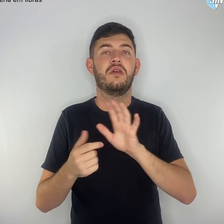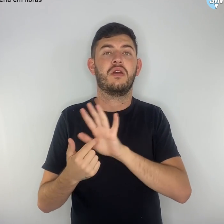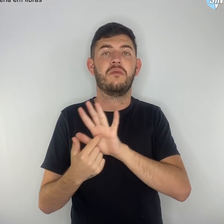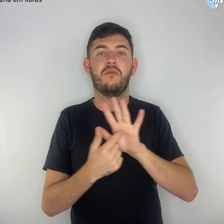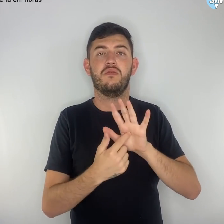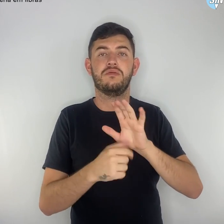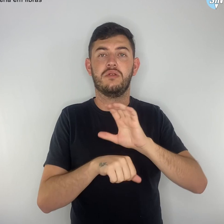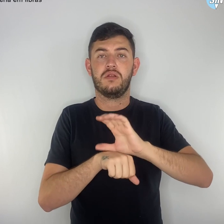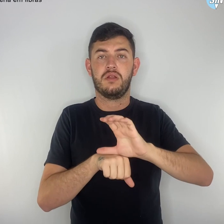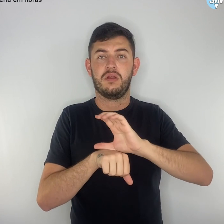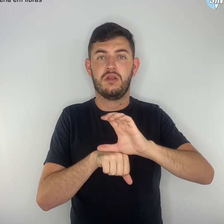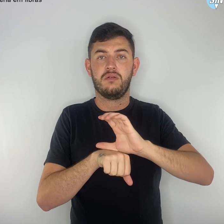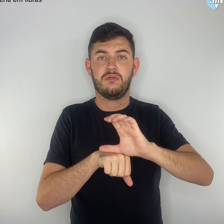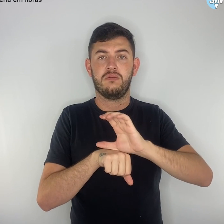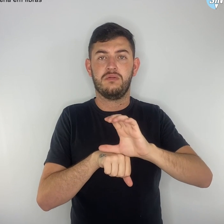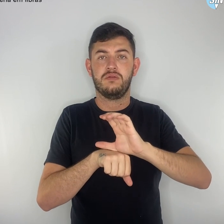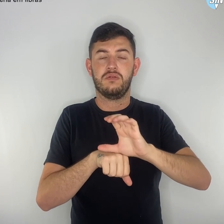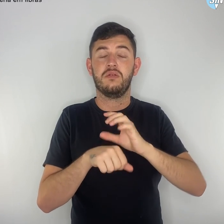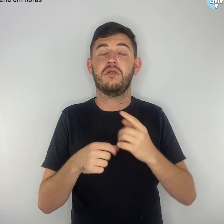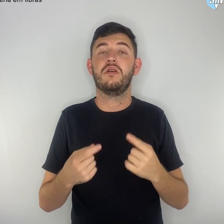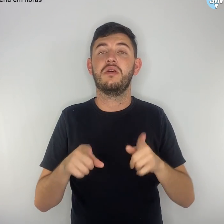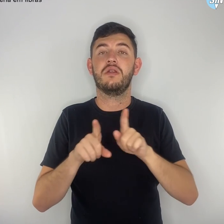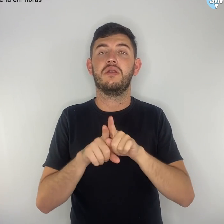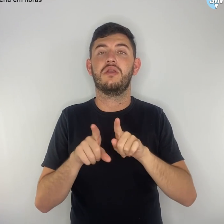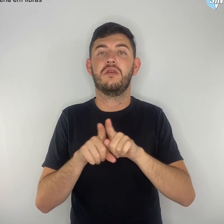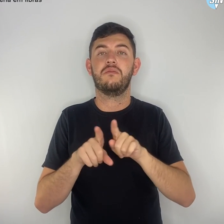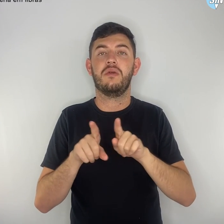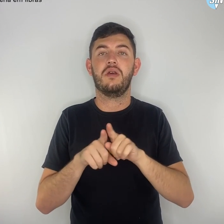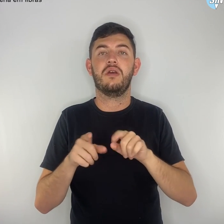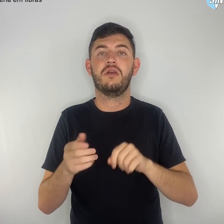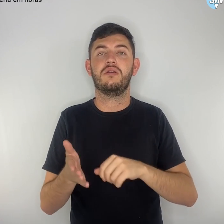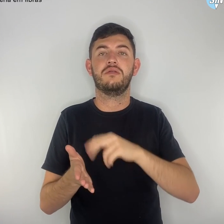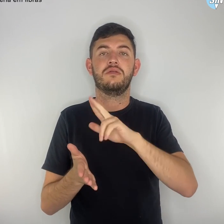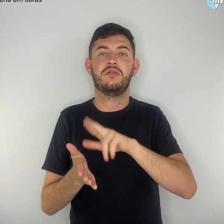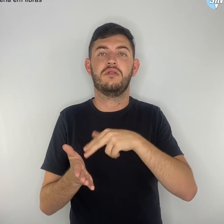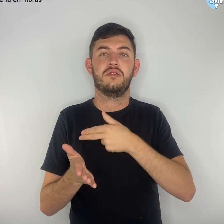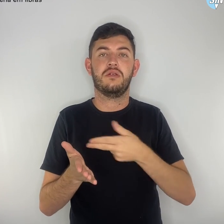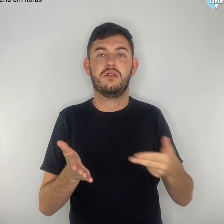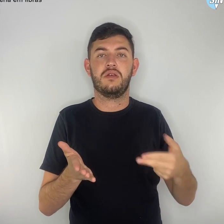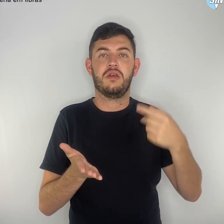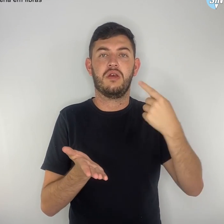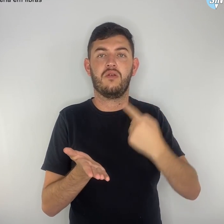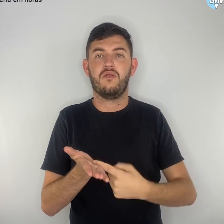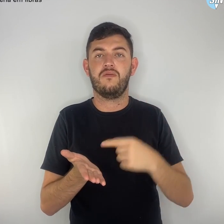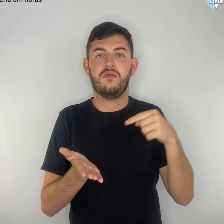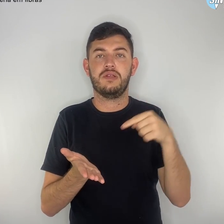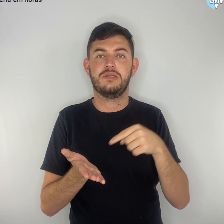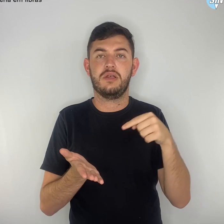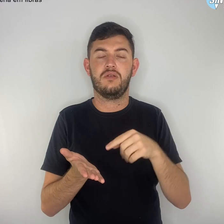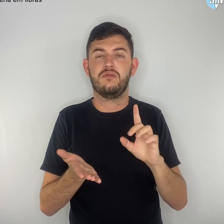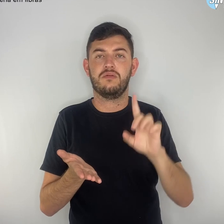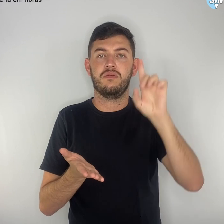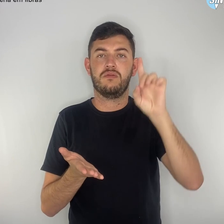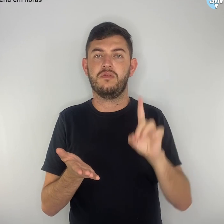Constituição Federal e na Convenção Internacional sobre o Direito das Pessoas com